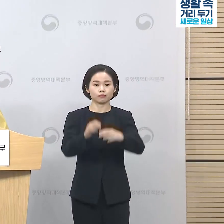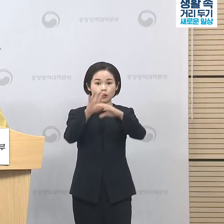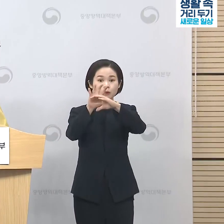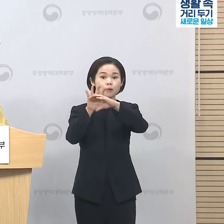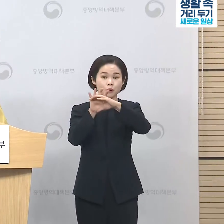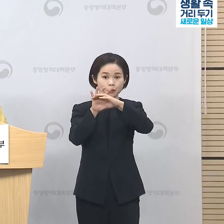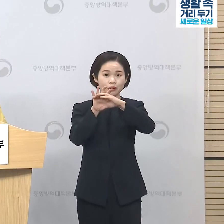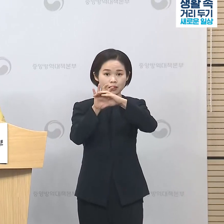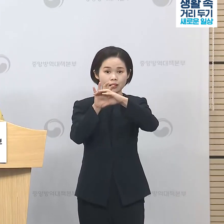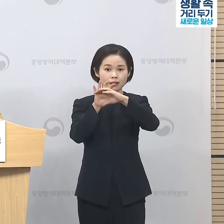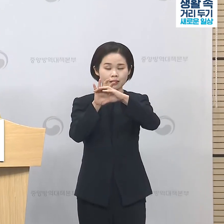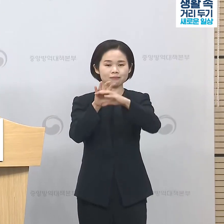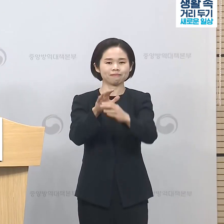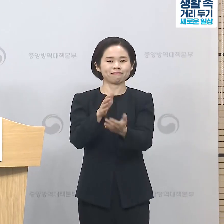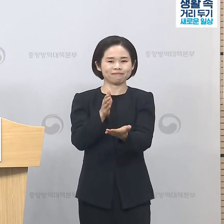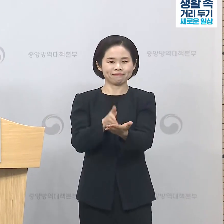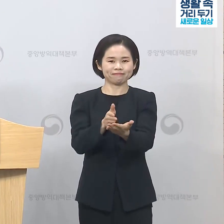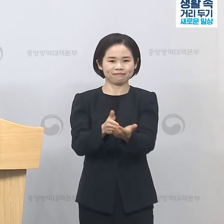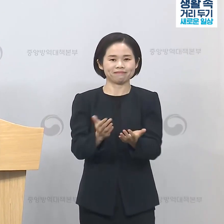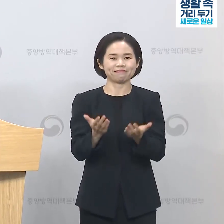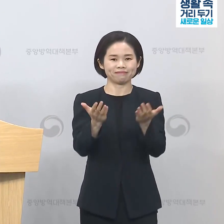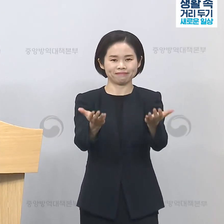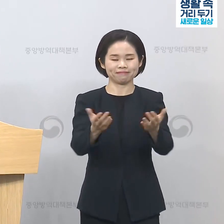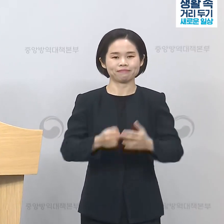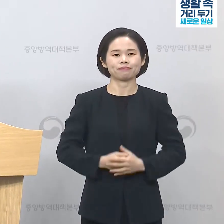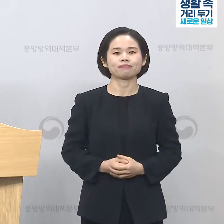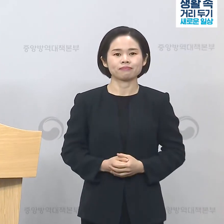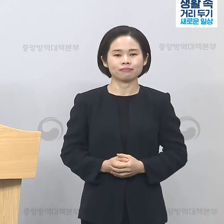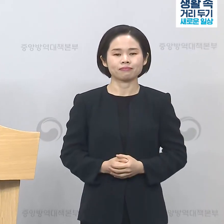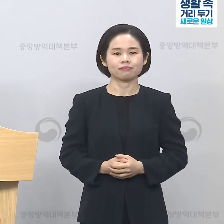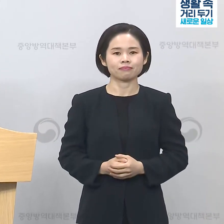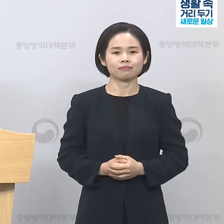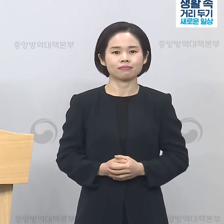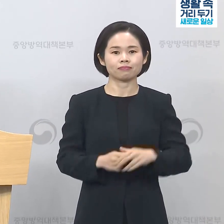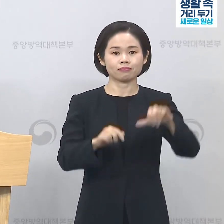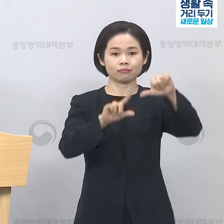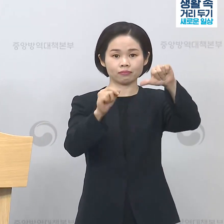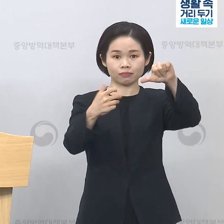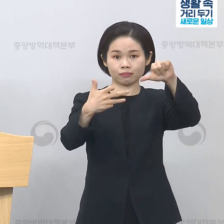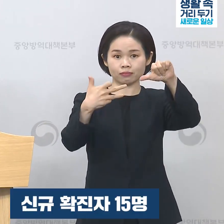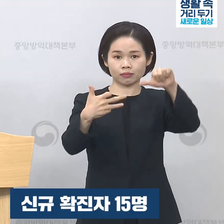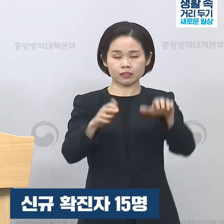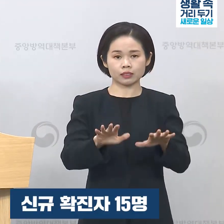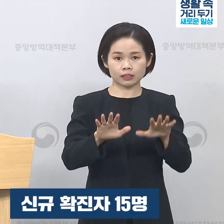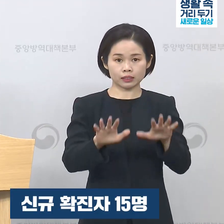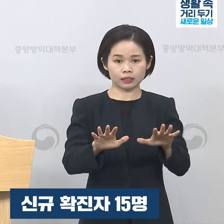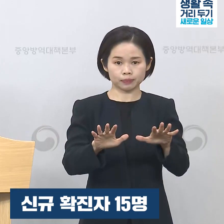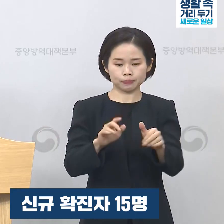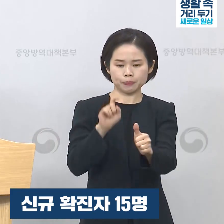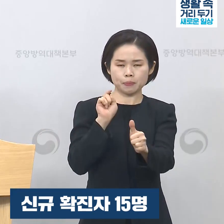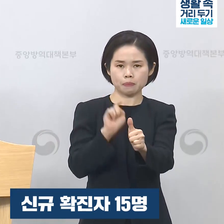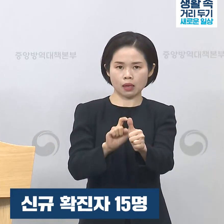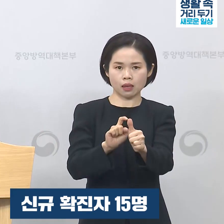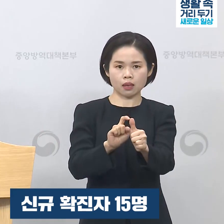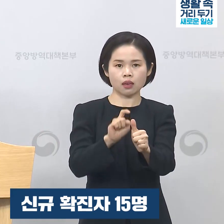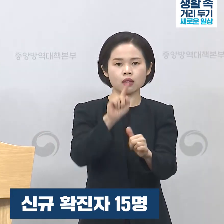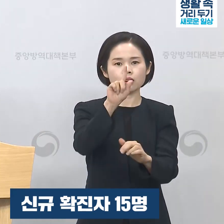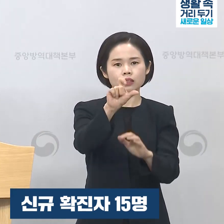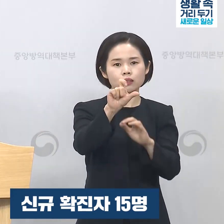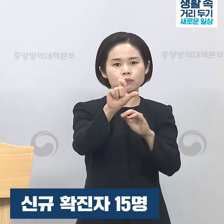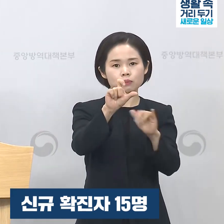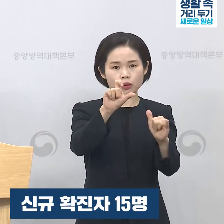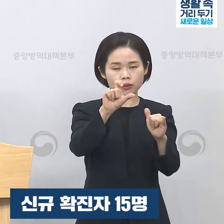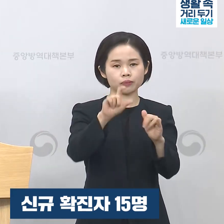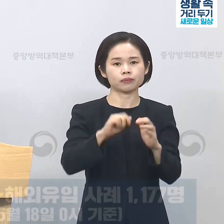코로나 바이러스 감염증 19 국내 발생 현황을 말씀드리겠습니다. 5월 18일 현재 신규 확진자는